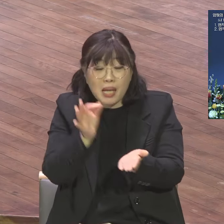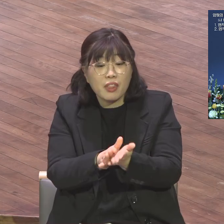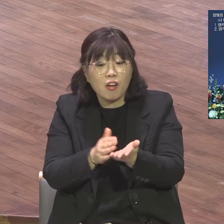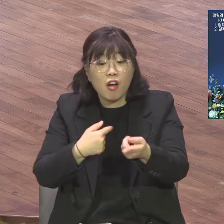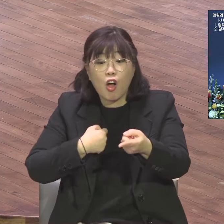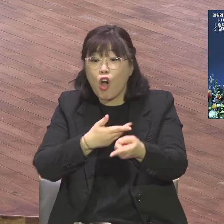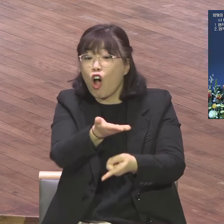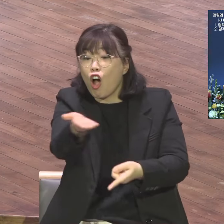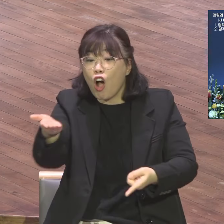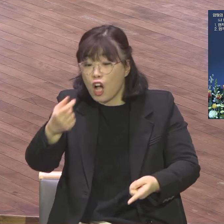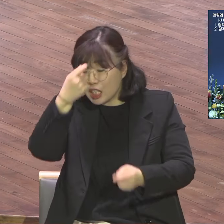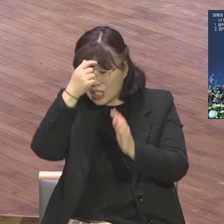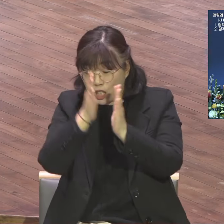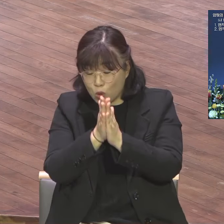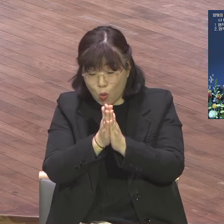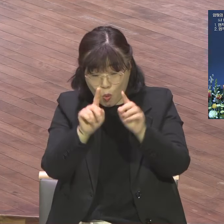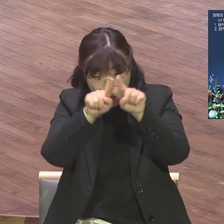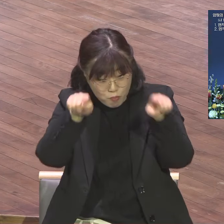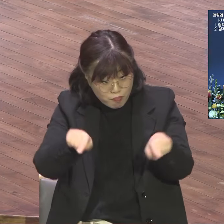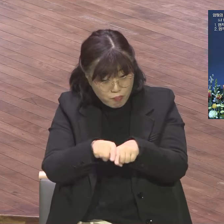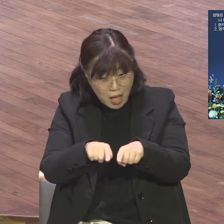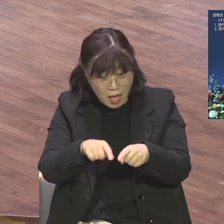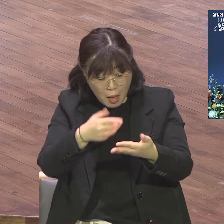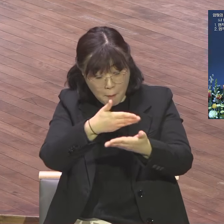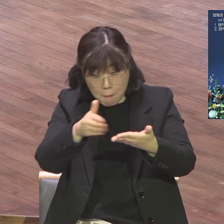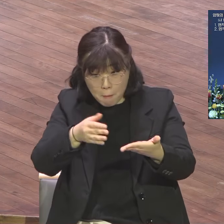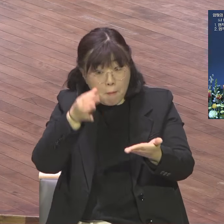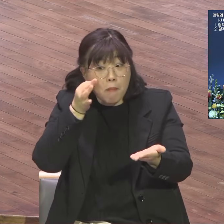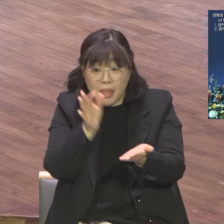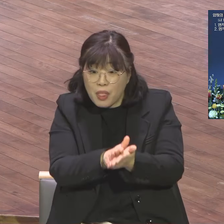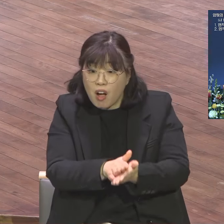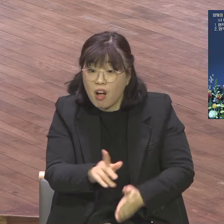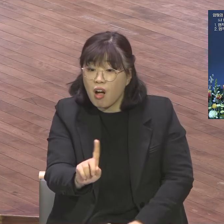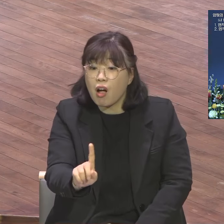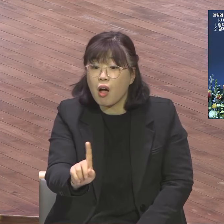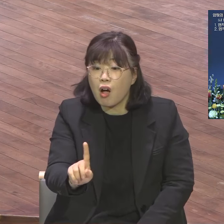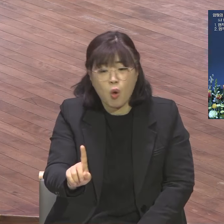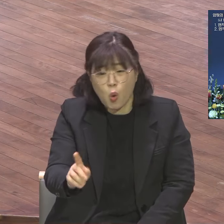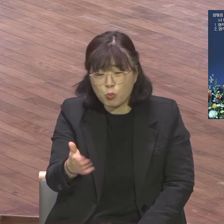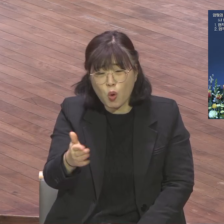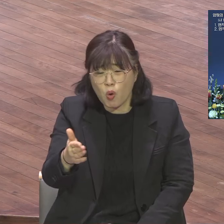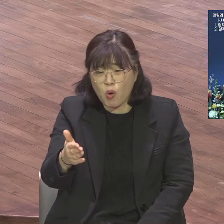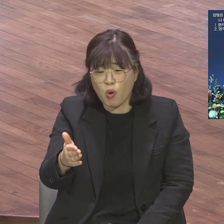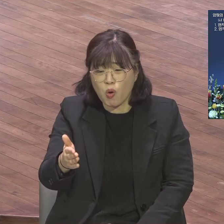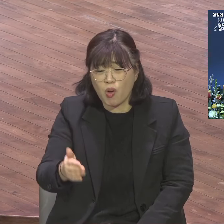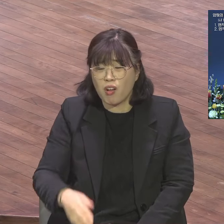그림 봤다. 장로들 뻥이네. 이거 전부 다못 봤어.